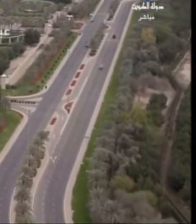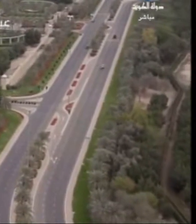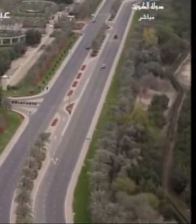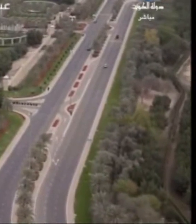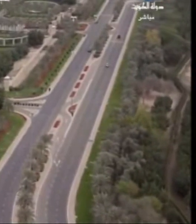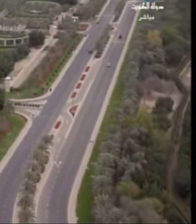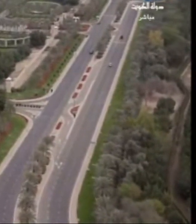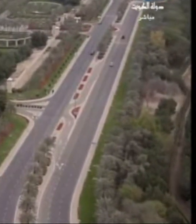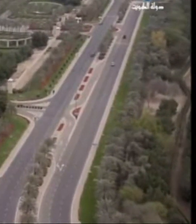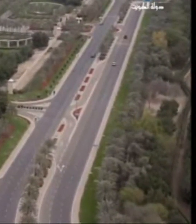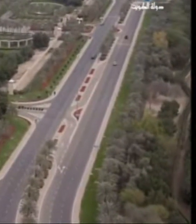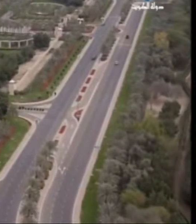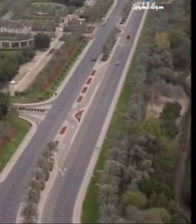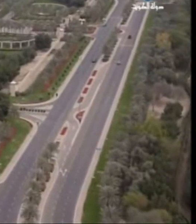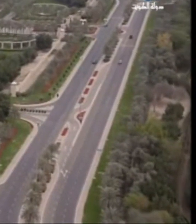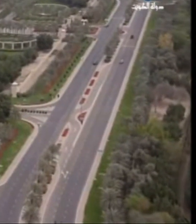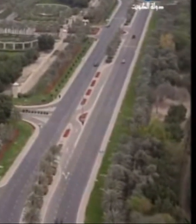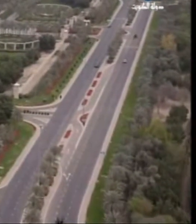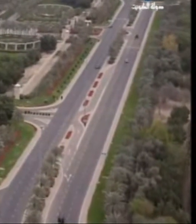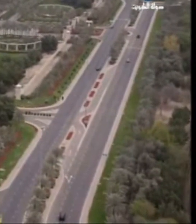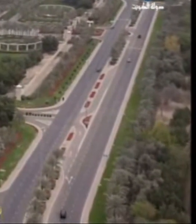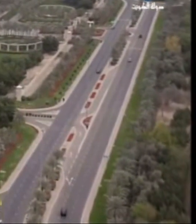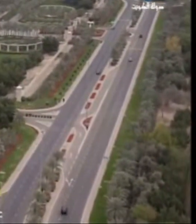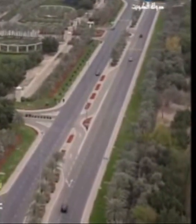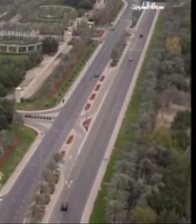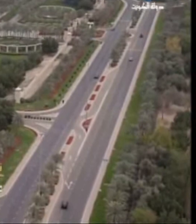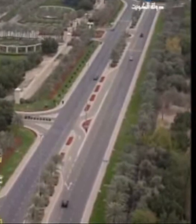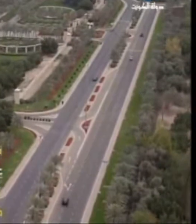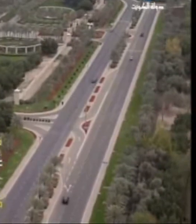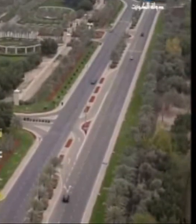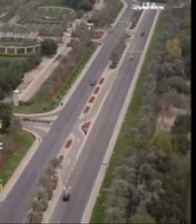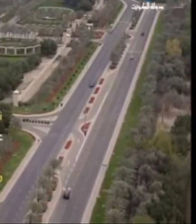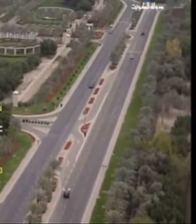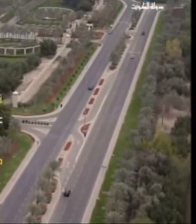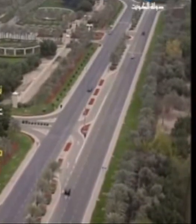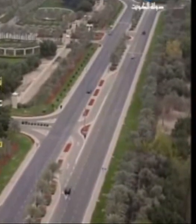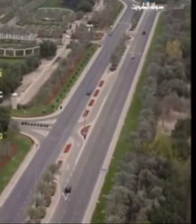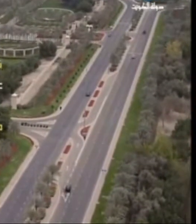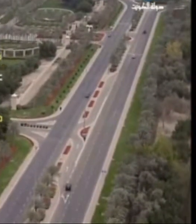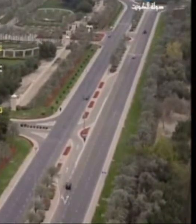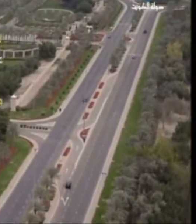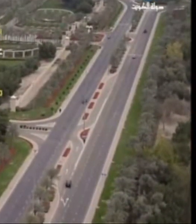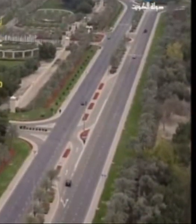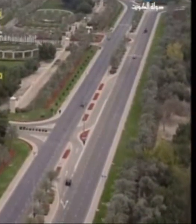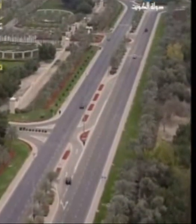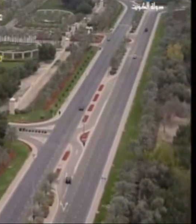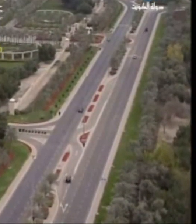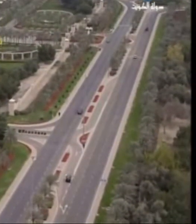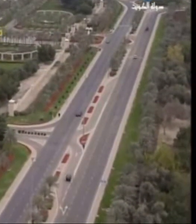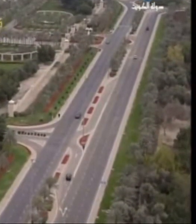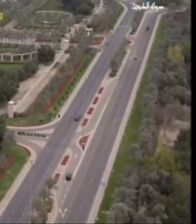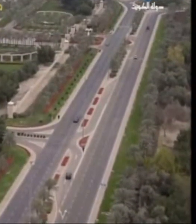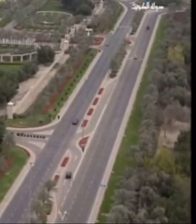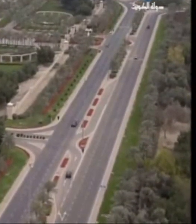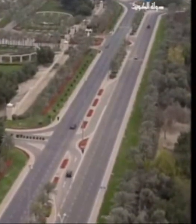والفائزات في مسابقة الكويت الكبرى لحفظ القرآن الكريم وتجويده. تقبلوا تحيات المخرج سليمان الخراز، في أمان